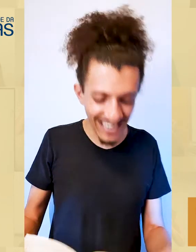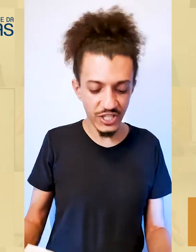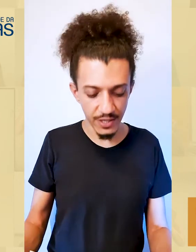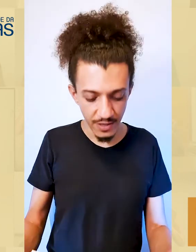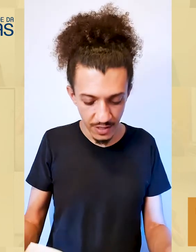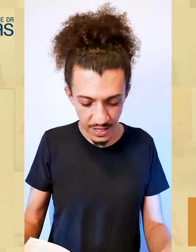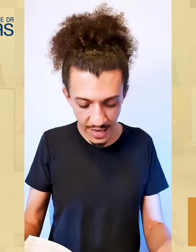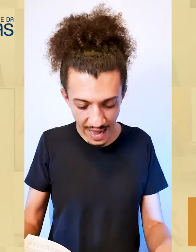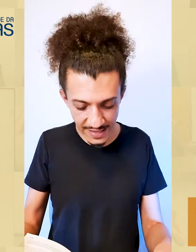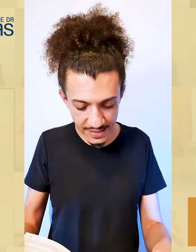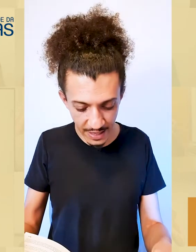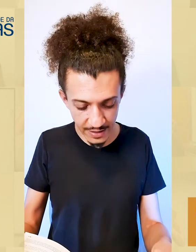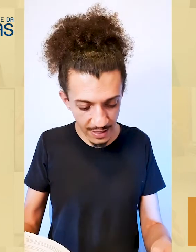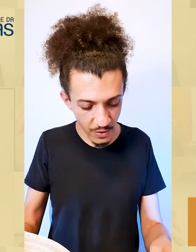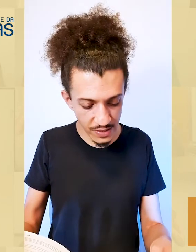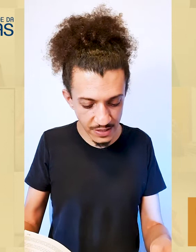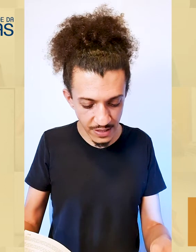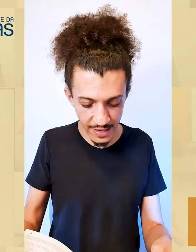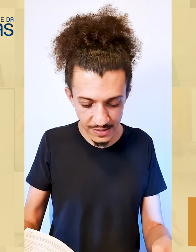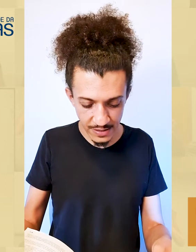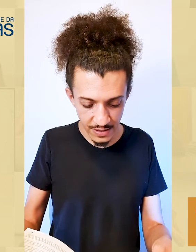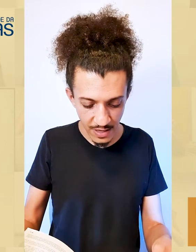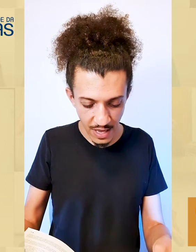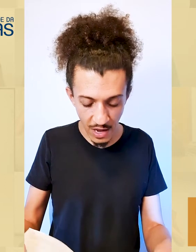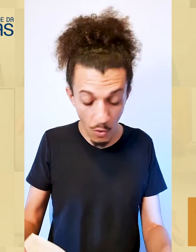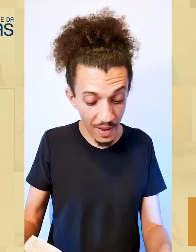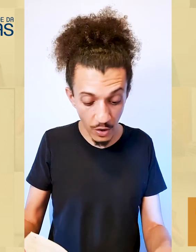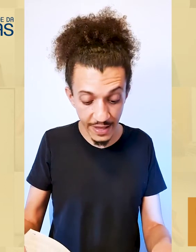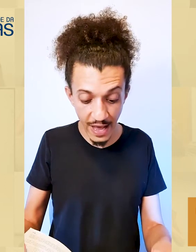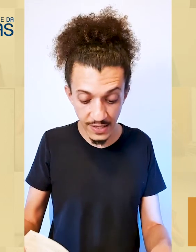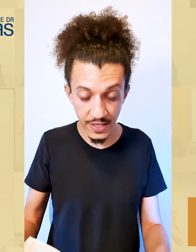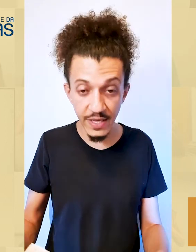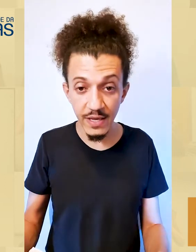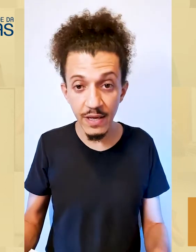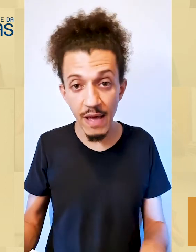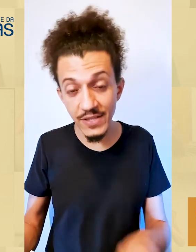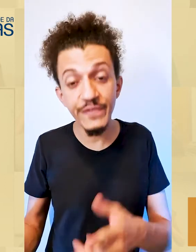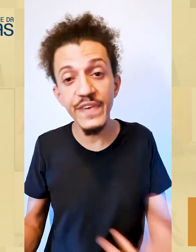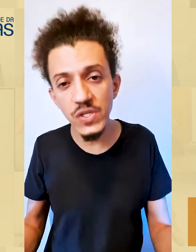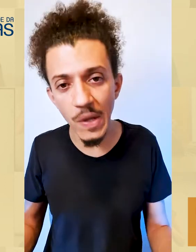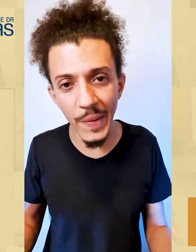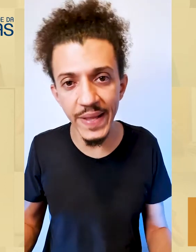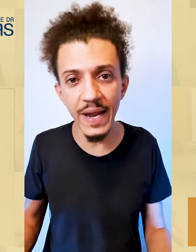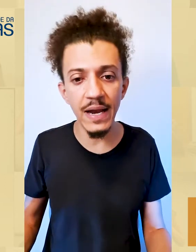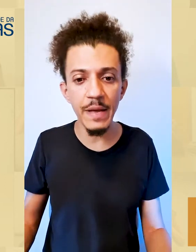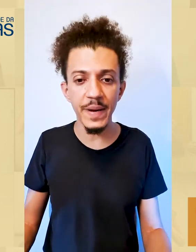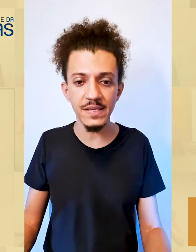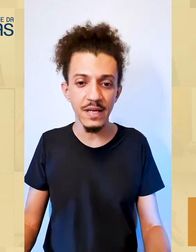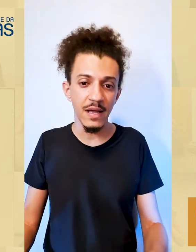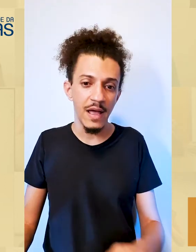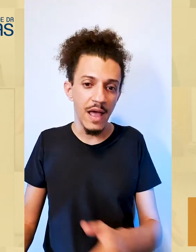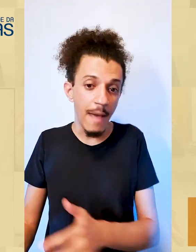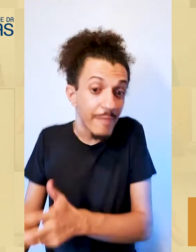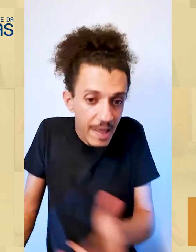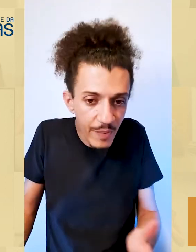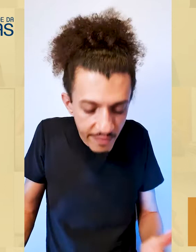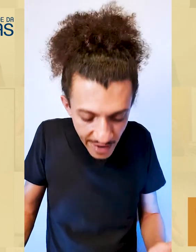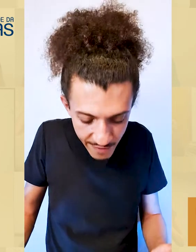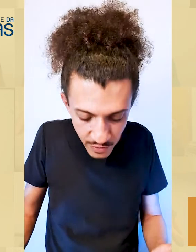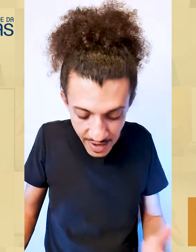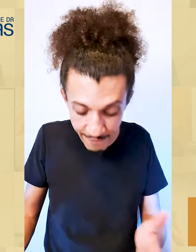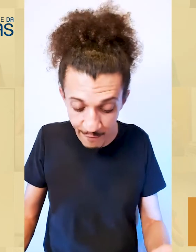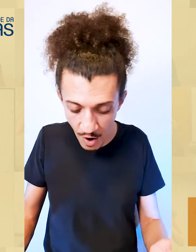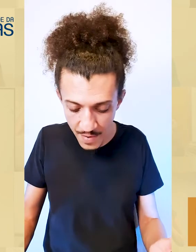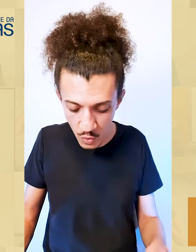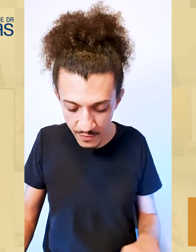quem acha que a escrita da língua de sinais, ou melhor, quem acha que é difícil aprender a Libras, é bem